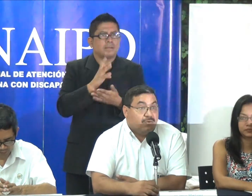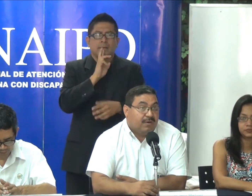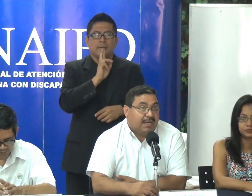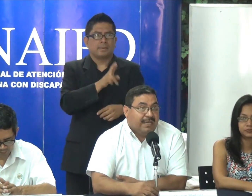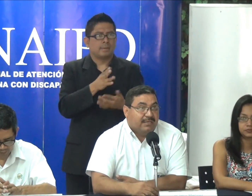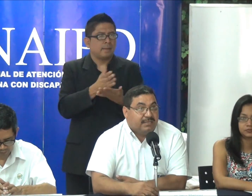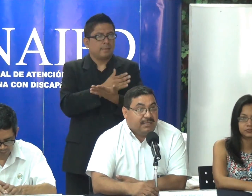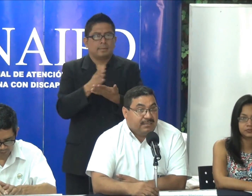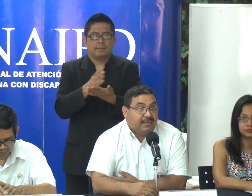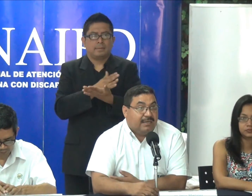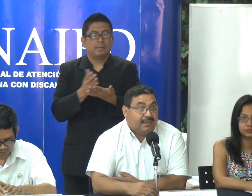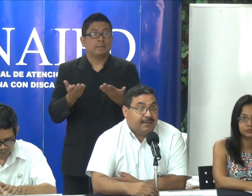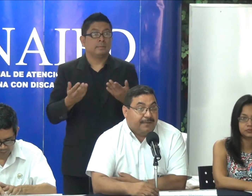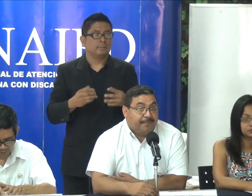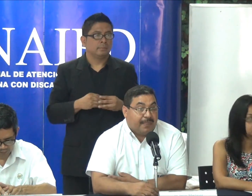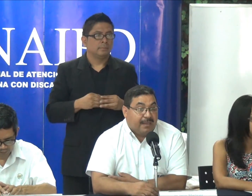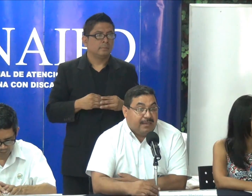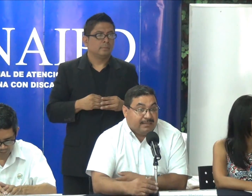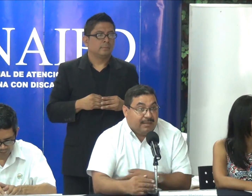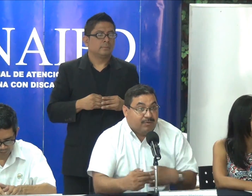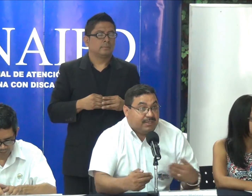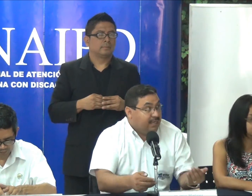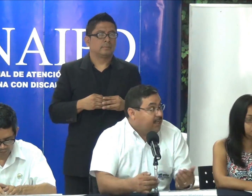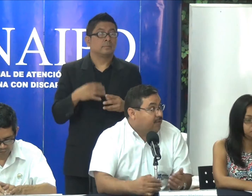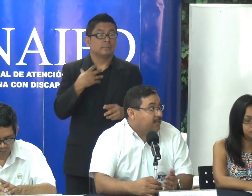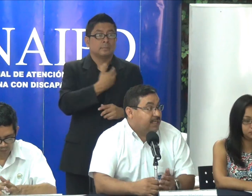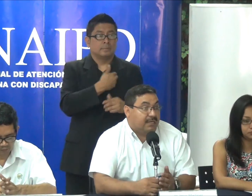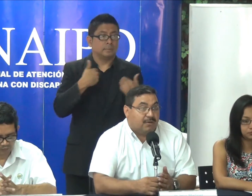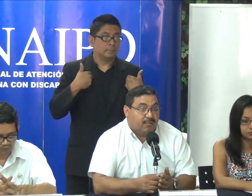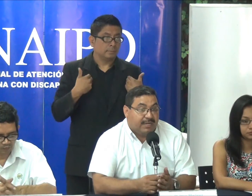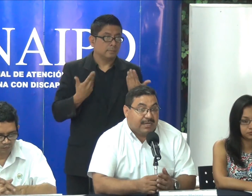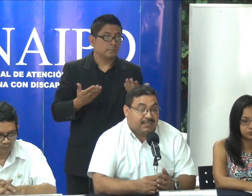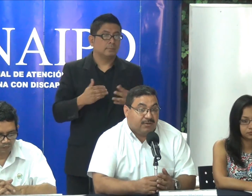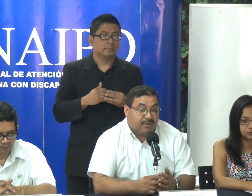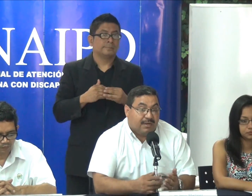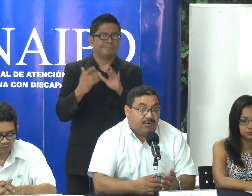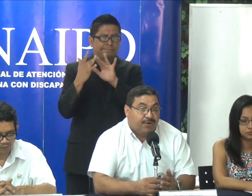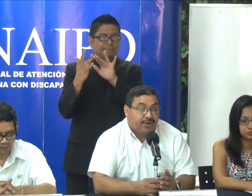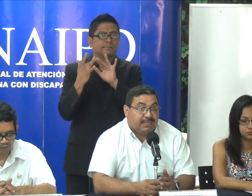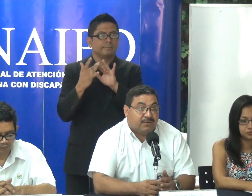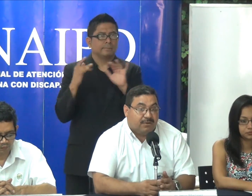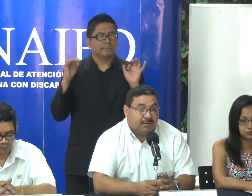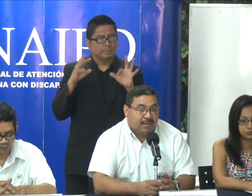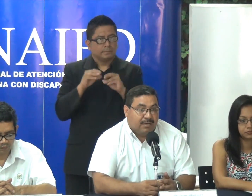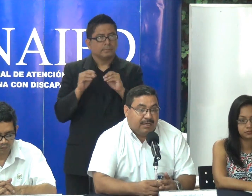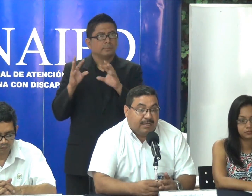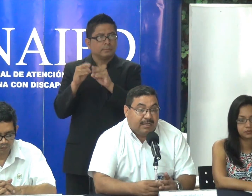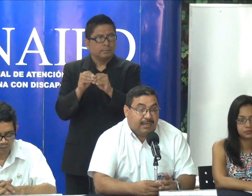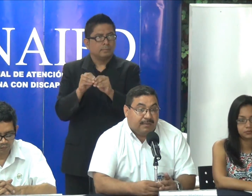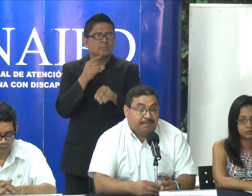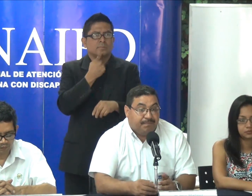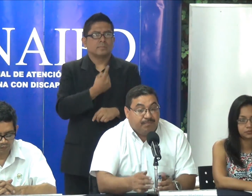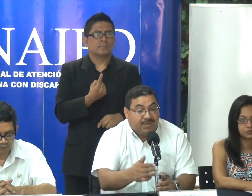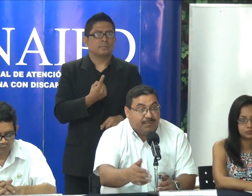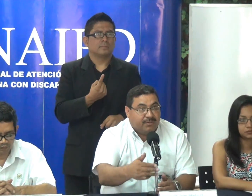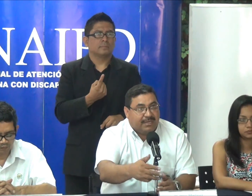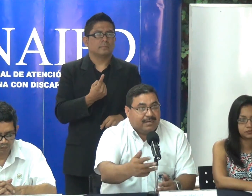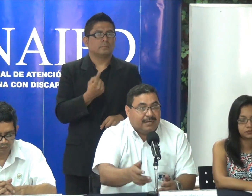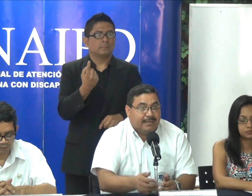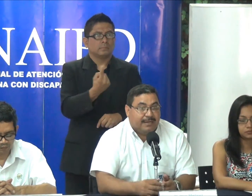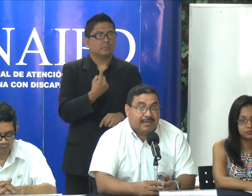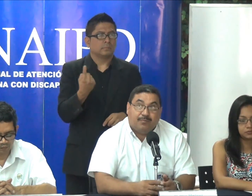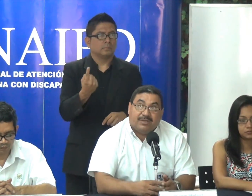respuesta alguna. Sí, hemos tenido comunicación, reuniones con